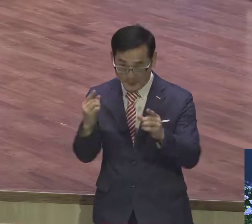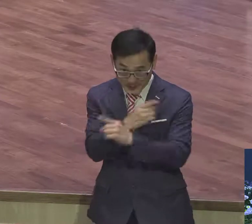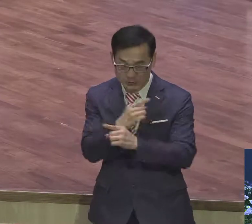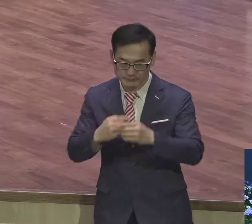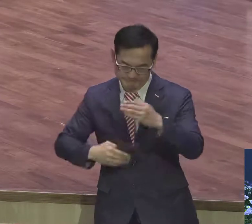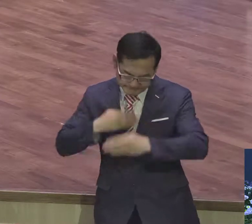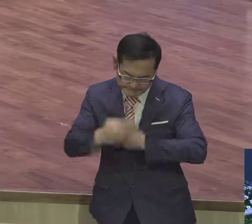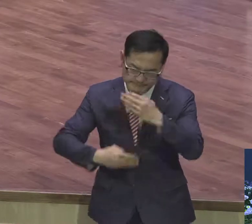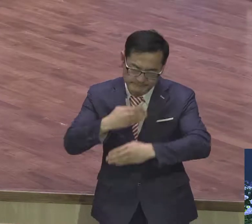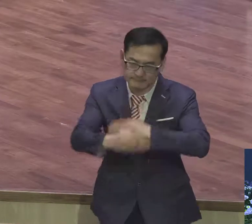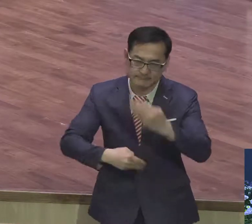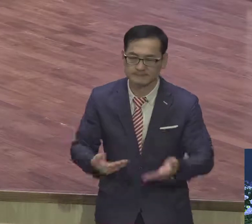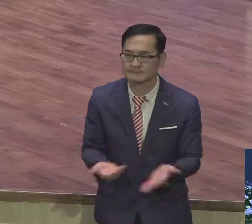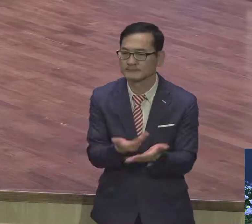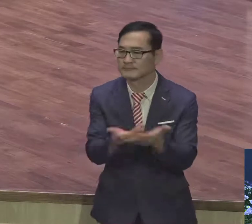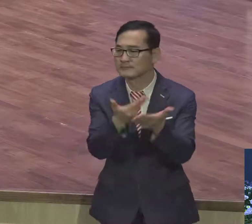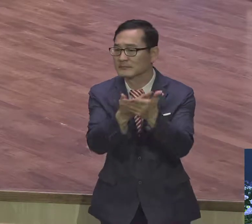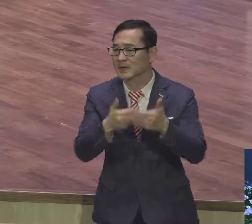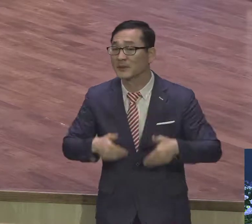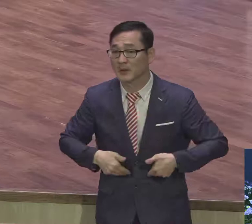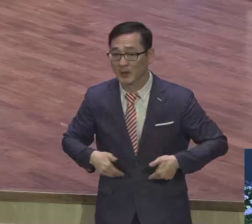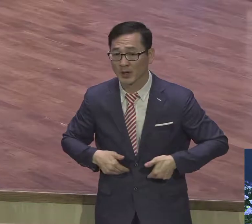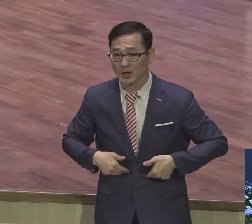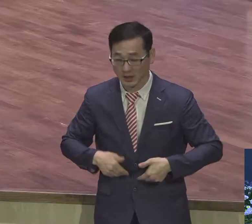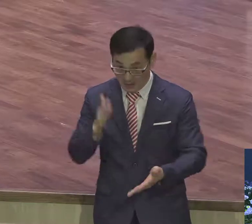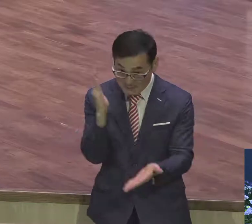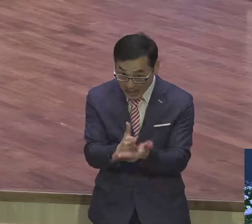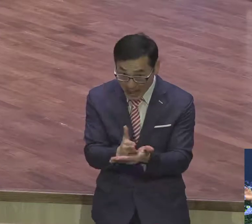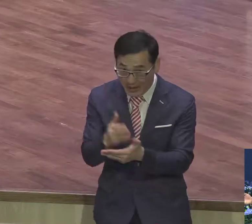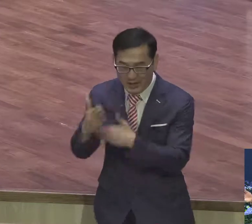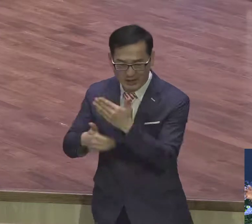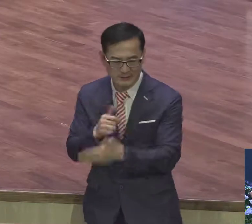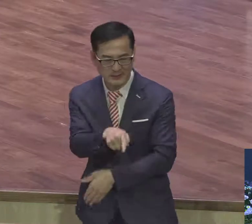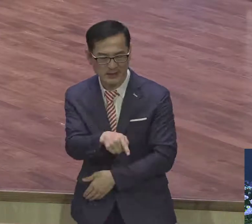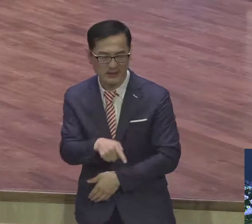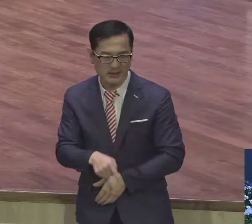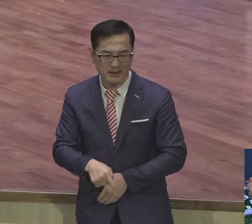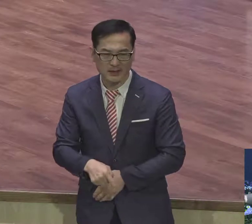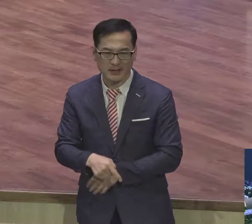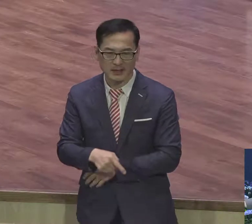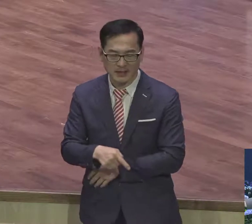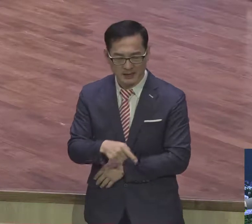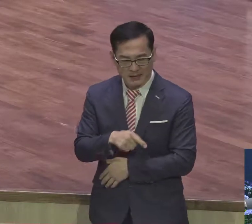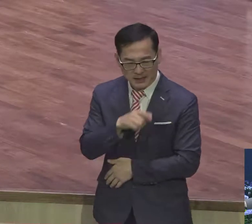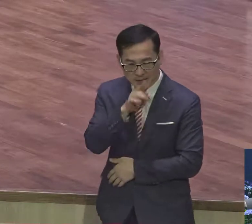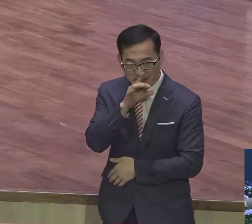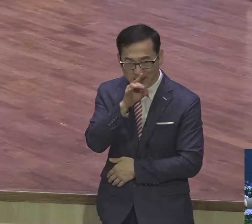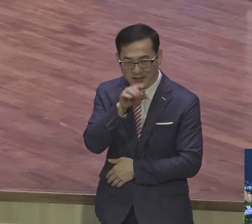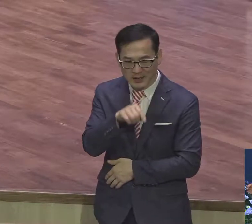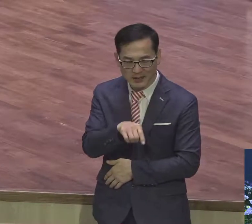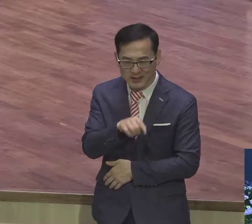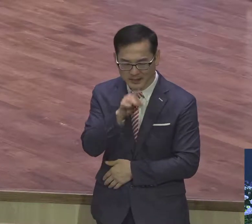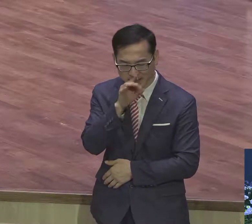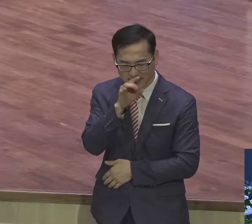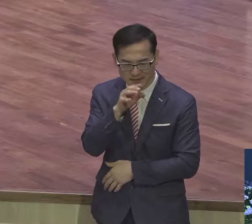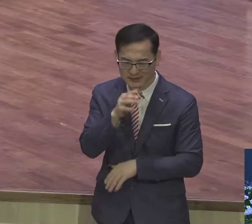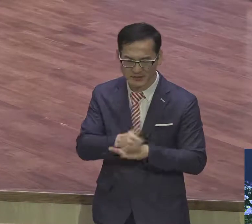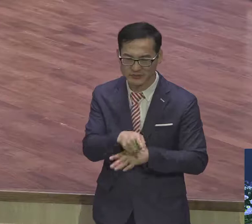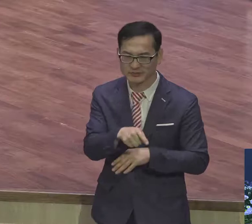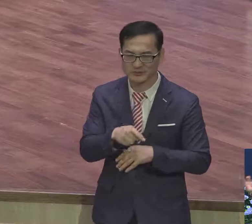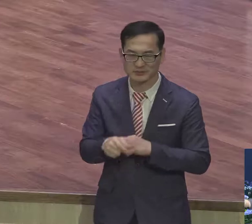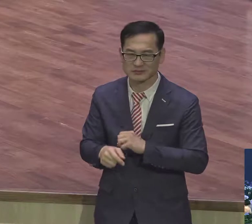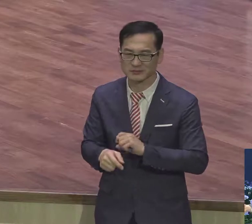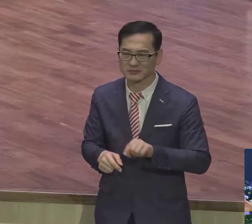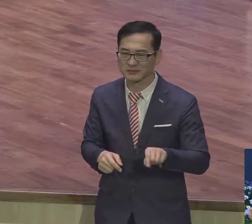그렇게 키우지 못하면 하나님이 아주 넘쳐버려요. 왜 나가냐. 넘쳐서 나가라고요. 넘쳐서. 그릇이 좋은 데